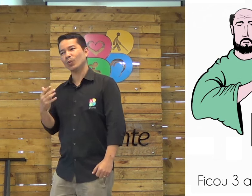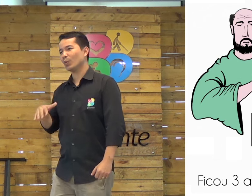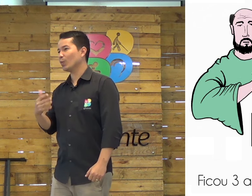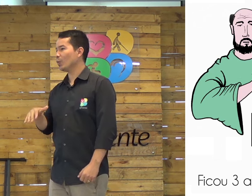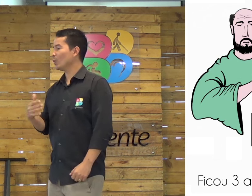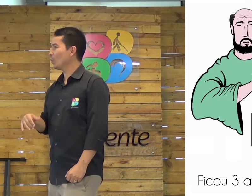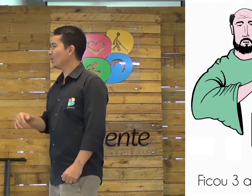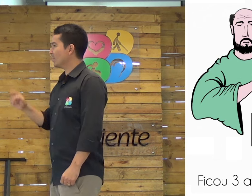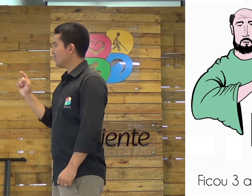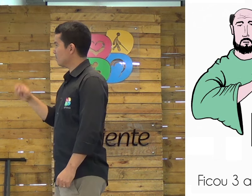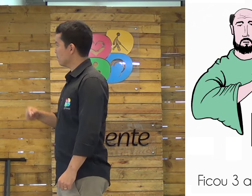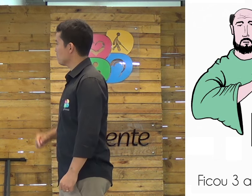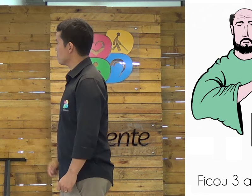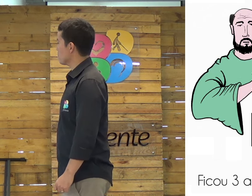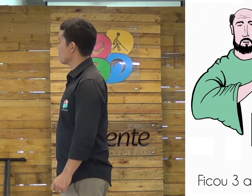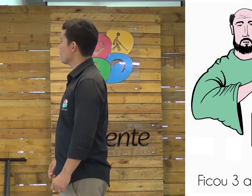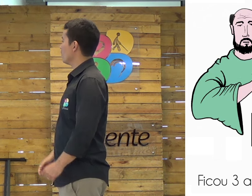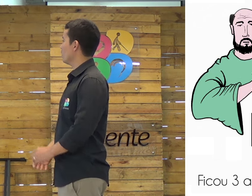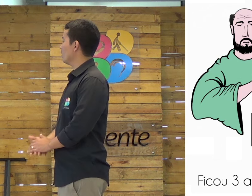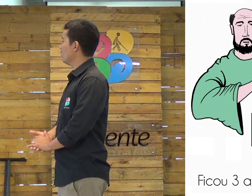Refletindo, pensando, aprendendo.